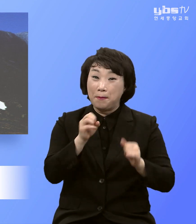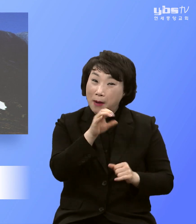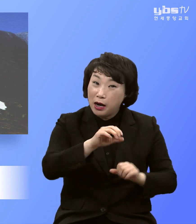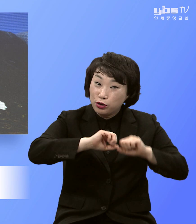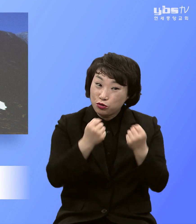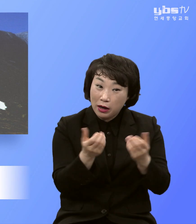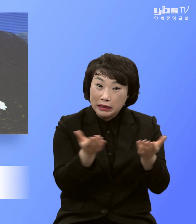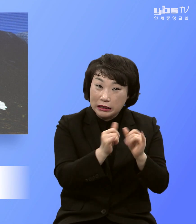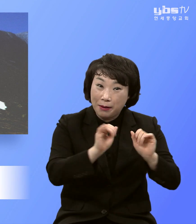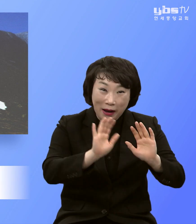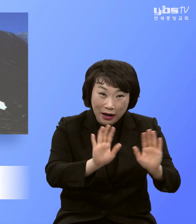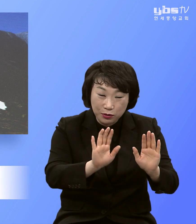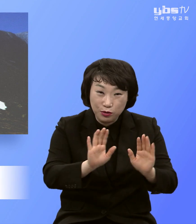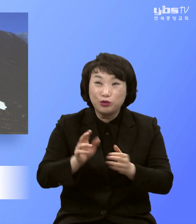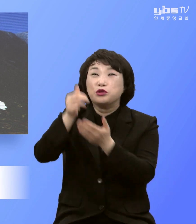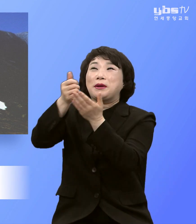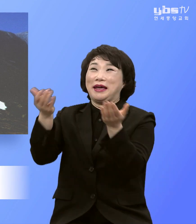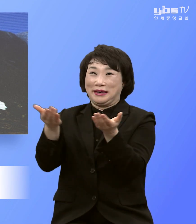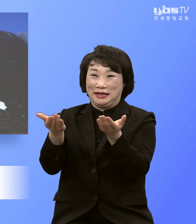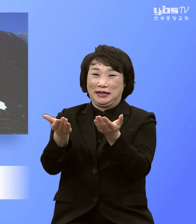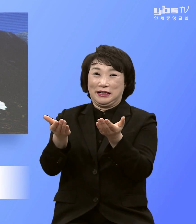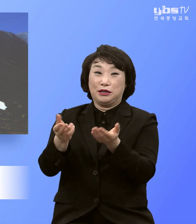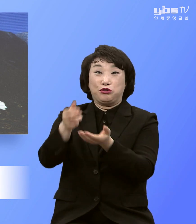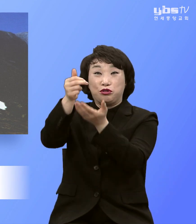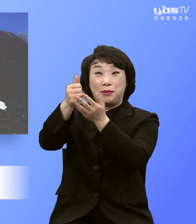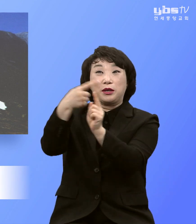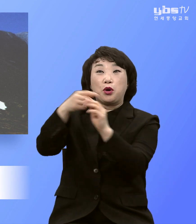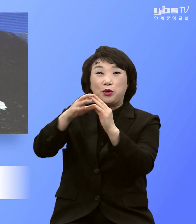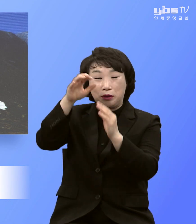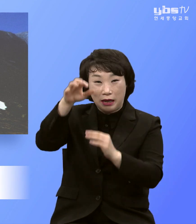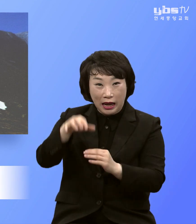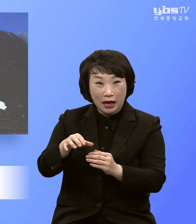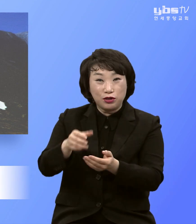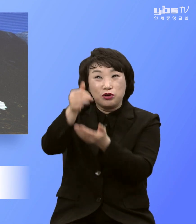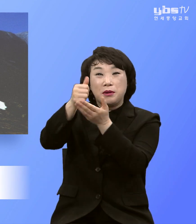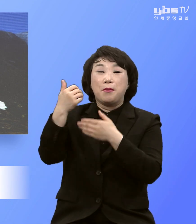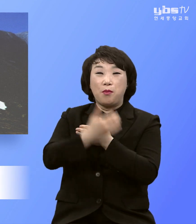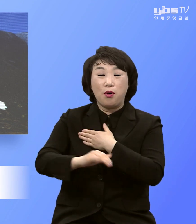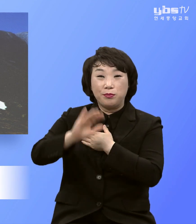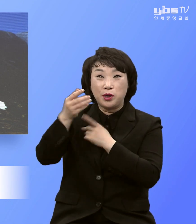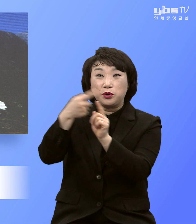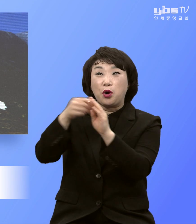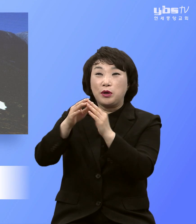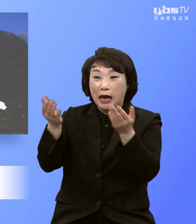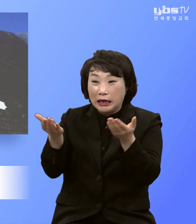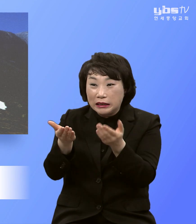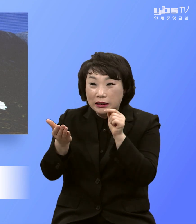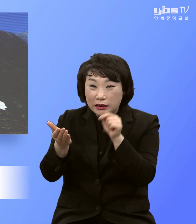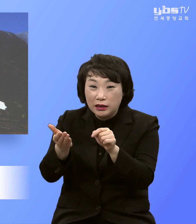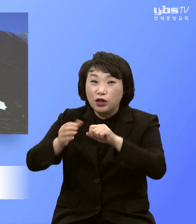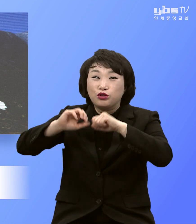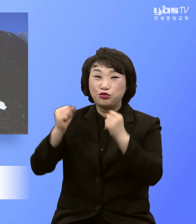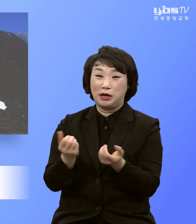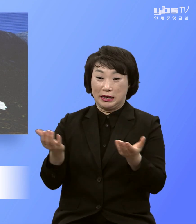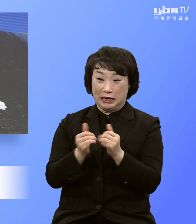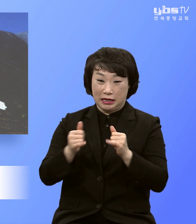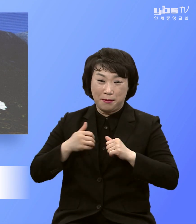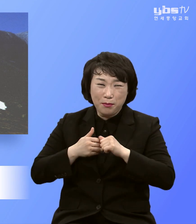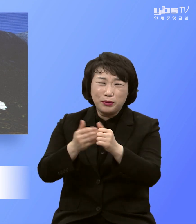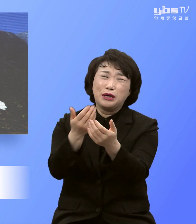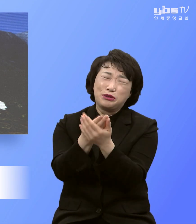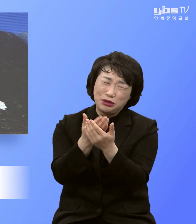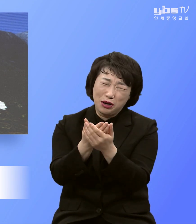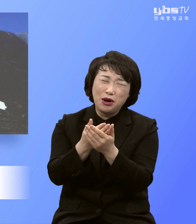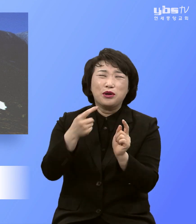일꾼 말고 주님 사역에, 주님 교회에, 주님의 몸된 교회에 순종할 일꾼을